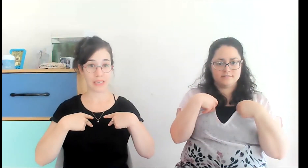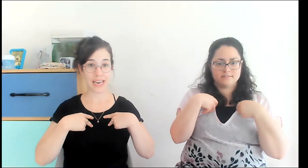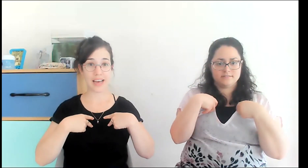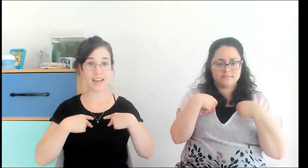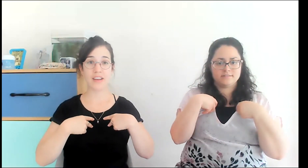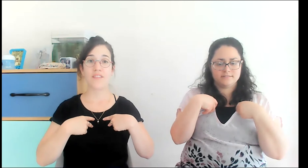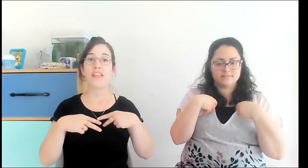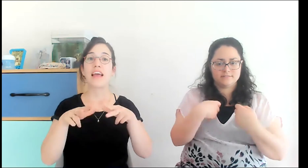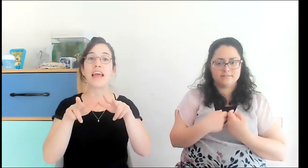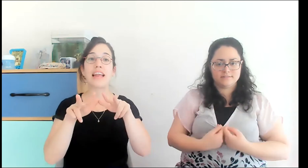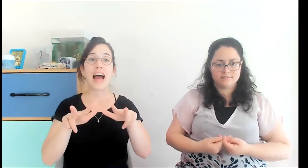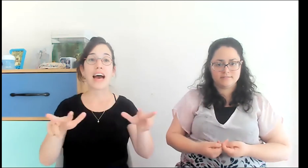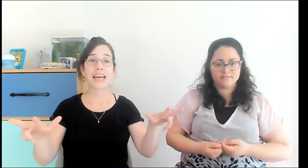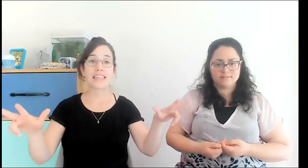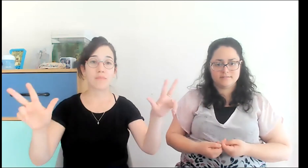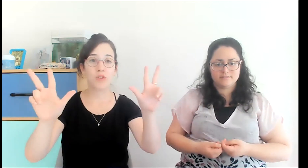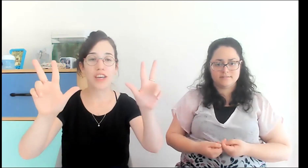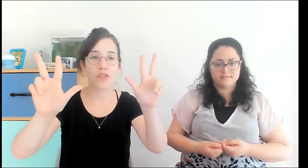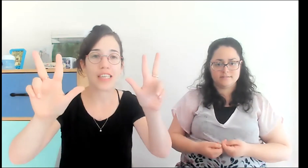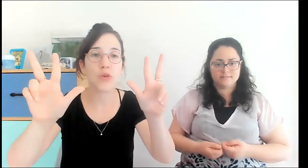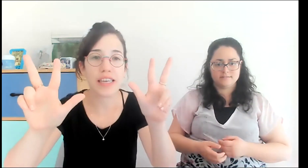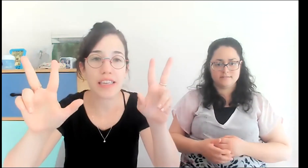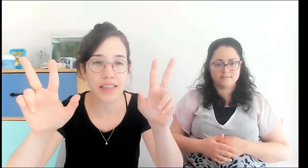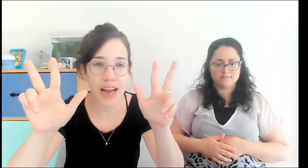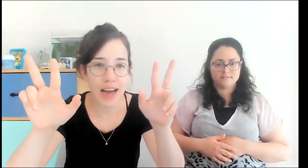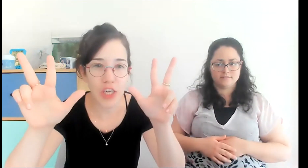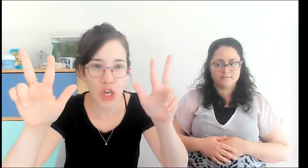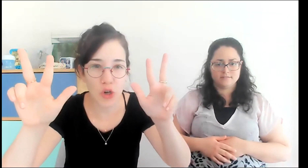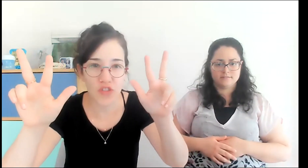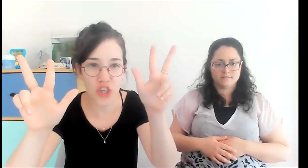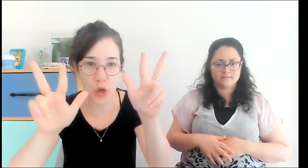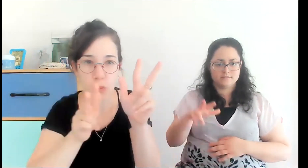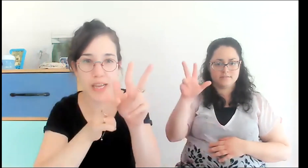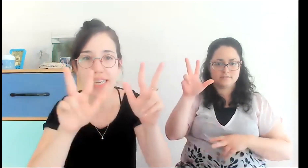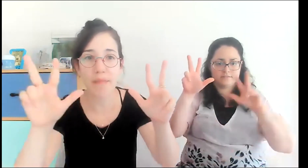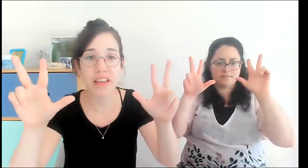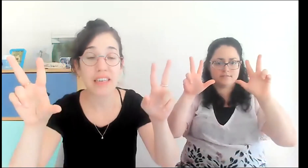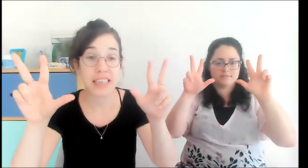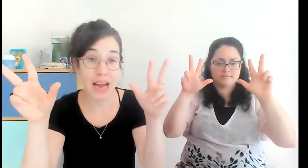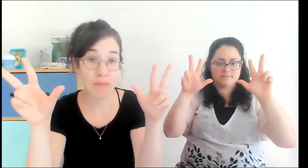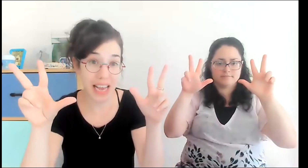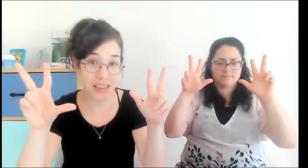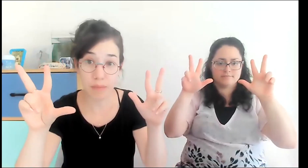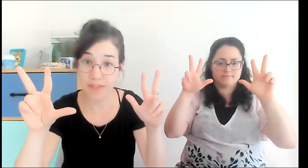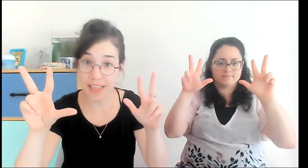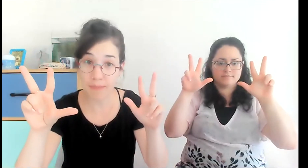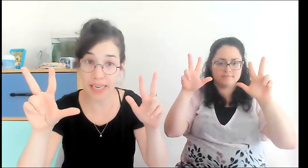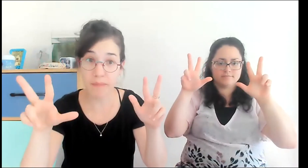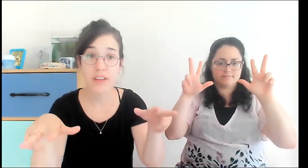בסדר? אל הארץ, בואו תראו, תעשו איתי ככה, שלוש ושלוש בעצם. זה גם צדיק בשפת סימנים.